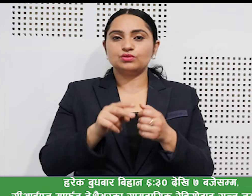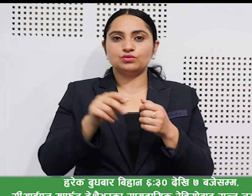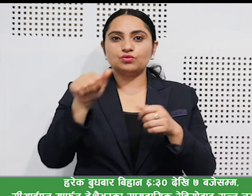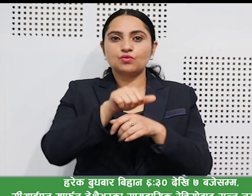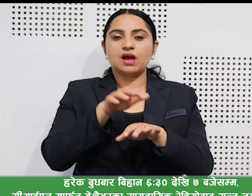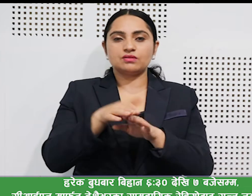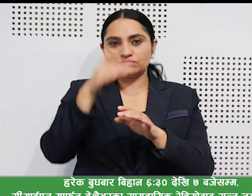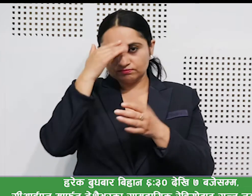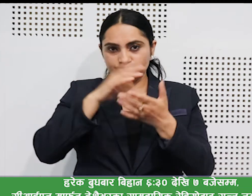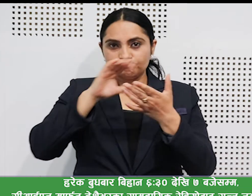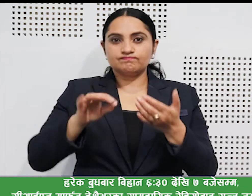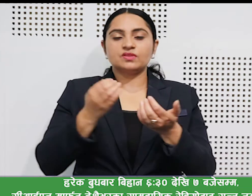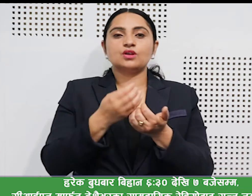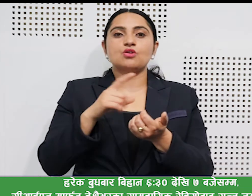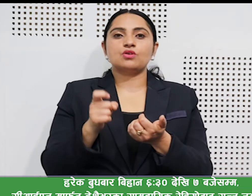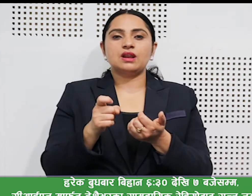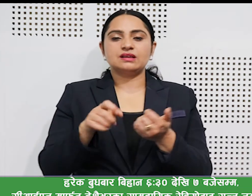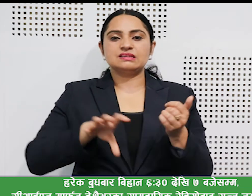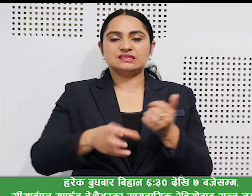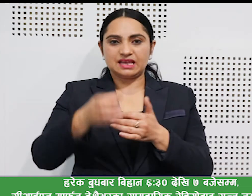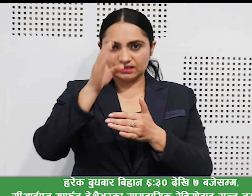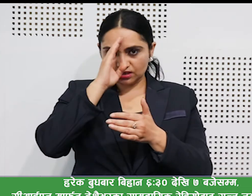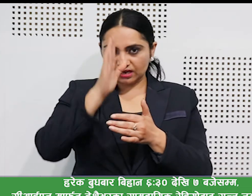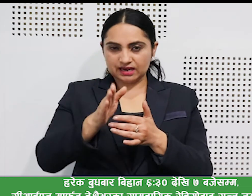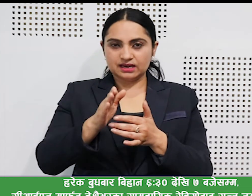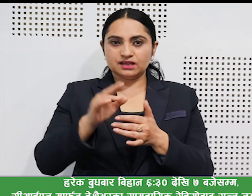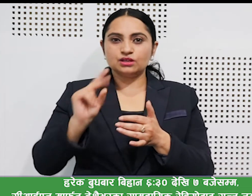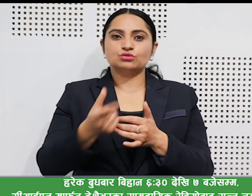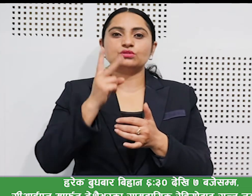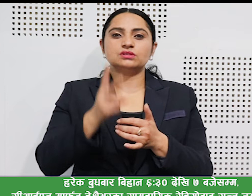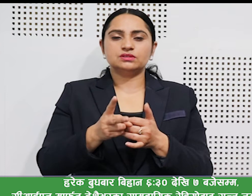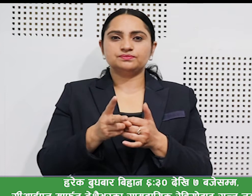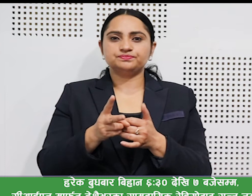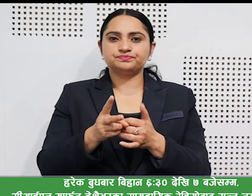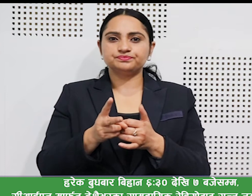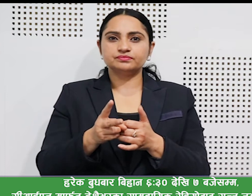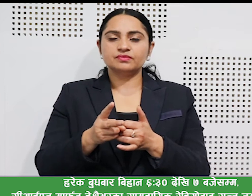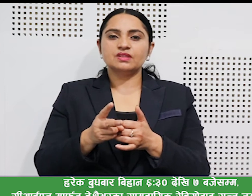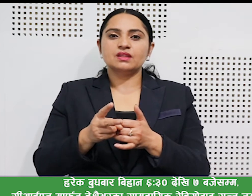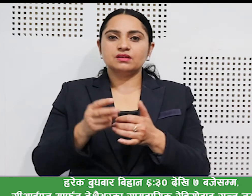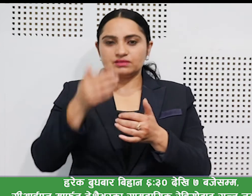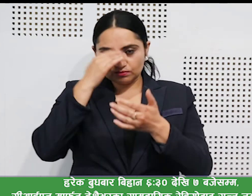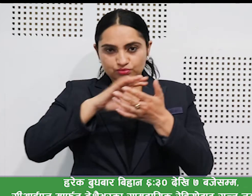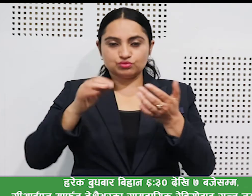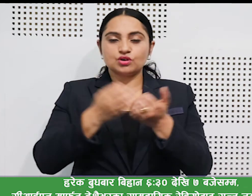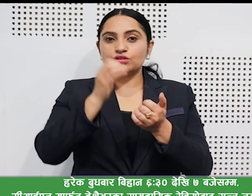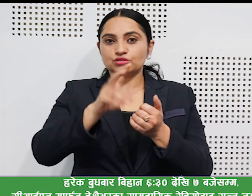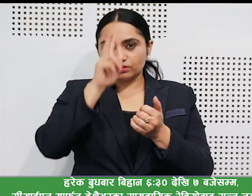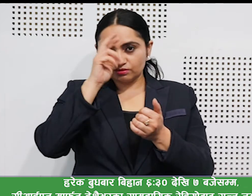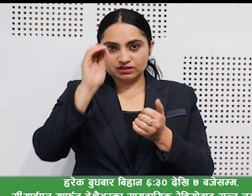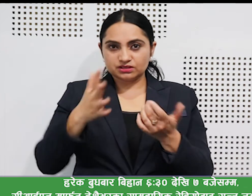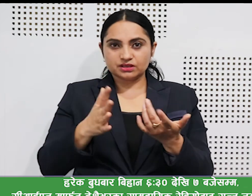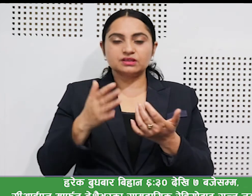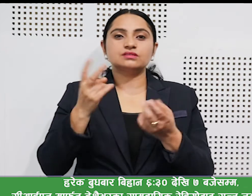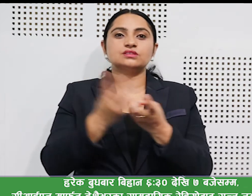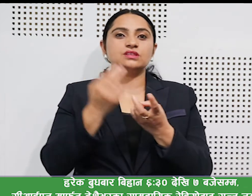उहाँहरूको समस्या समाधानको लागि चाहिँ स्थानीय सरकारले तत्काल त्यसको व्यवस्थापन गर्न सकेको थियो कि थिएन हैन। जस्तै अब महिलाहरूलाई चाहिँ चाहिने